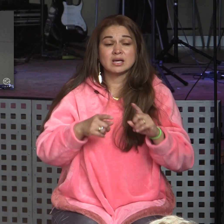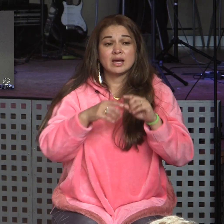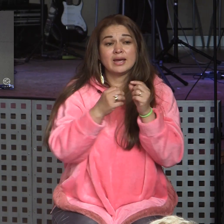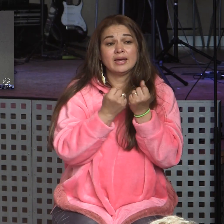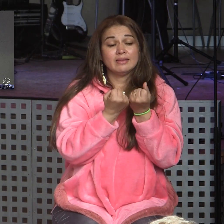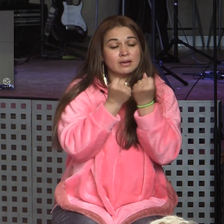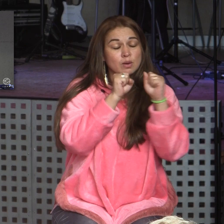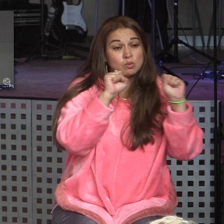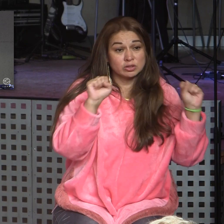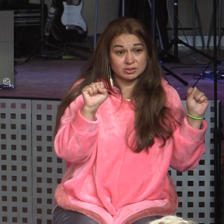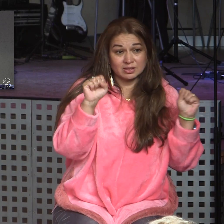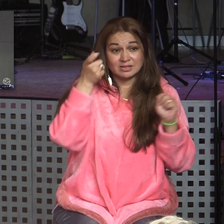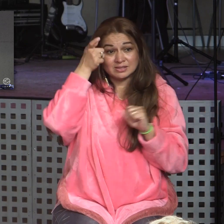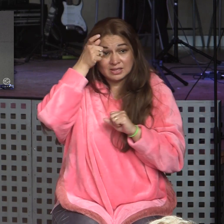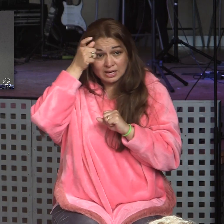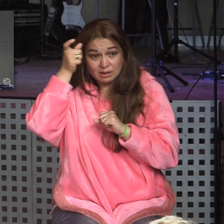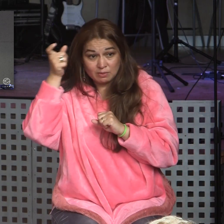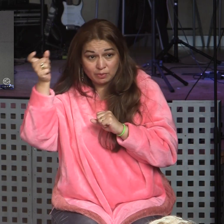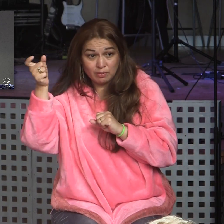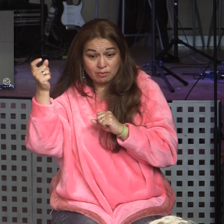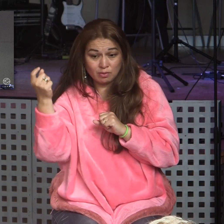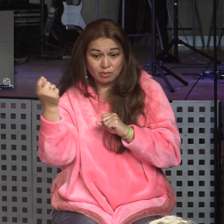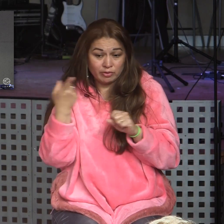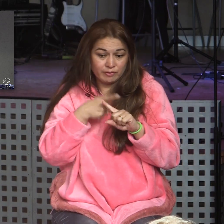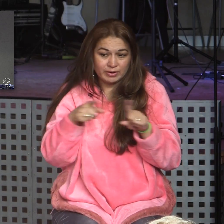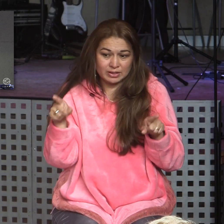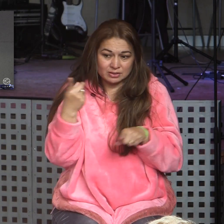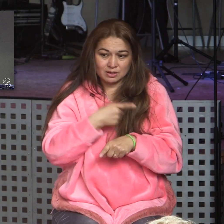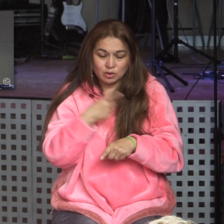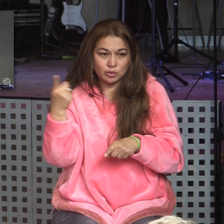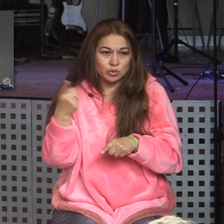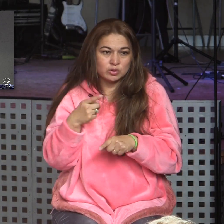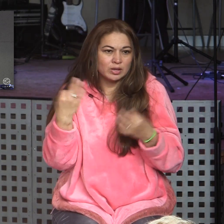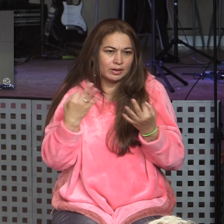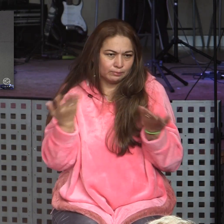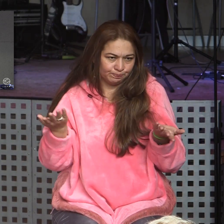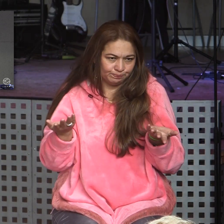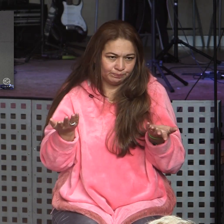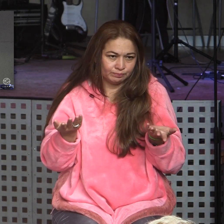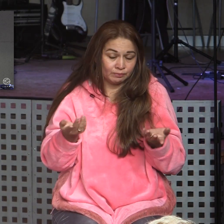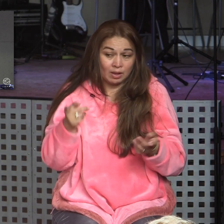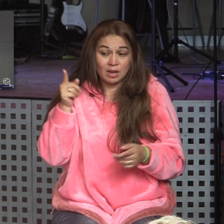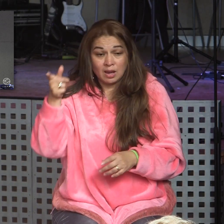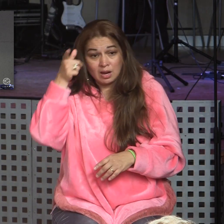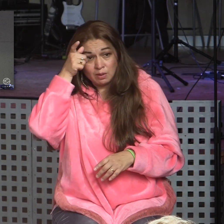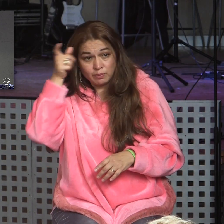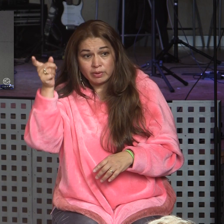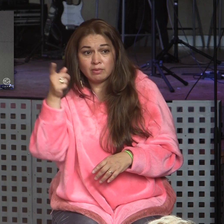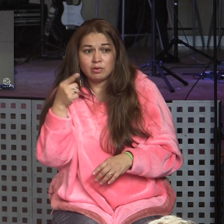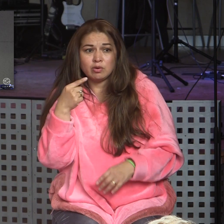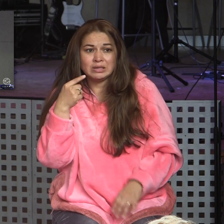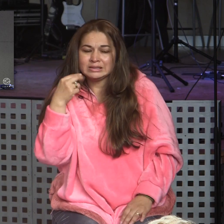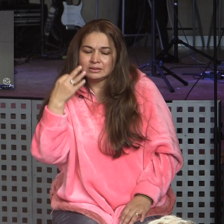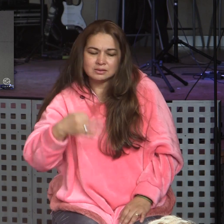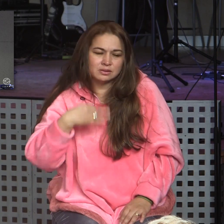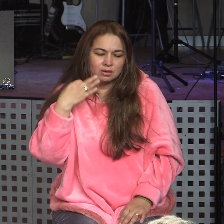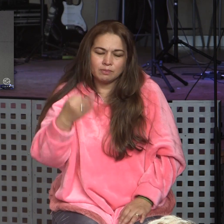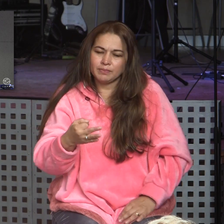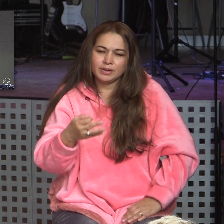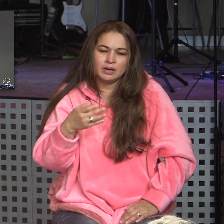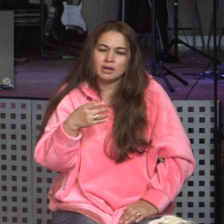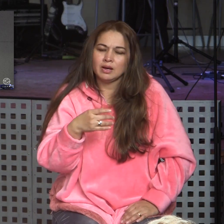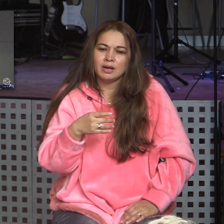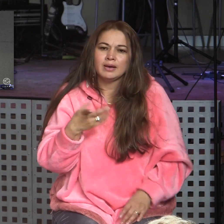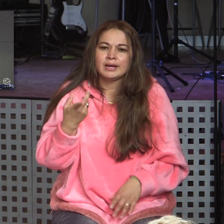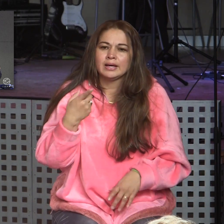El pueblo, todo lo que veía era lo visible. Y cuando empezaban a quejarse, lo